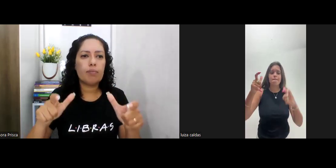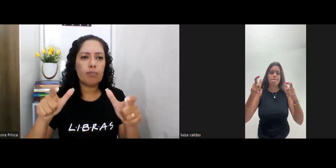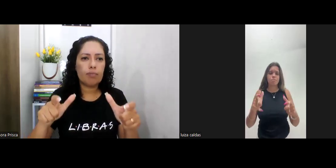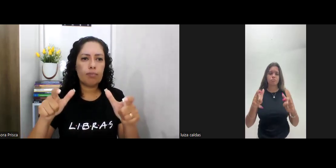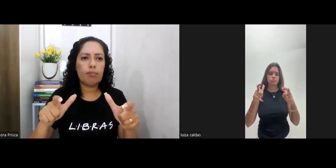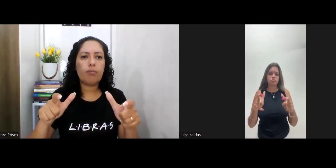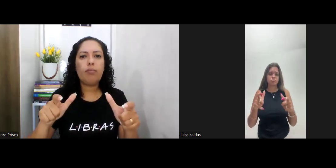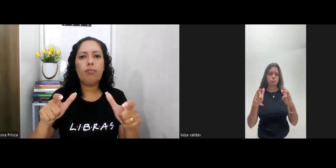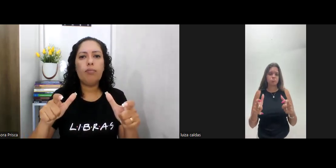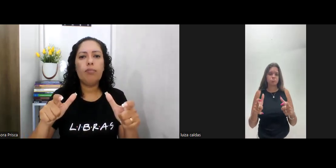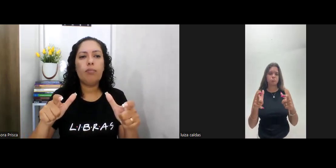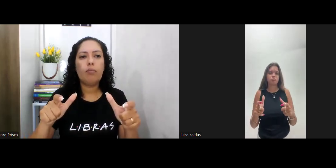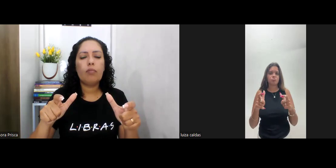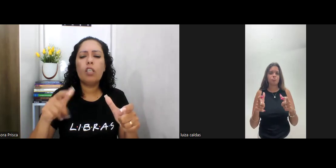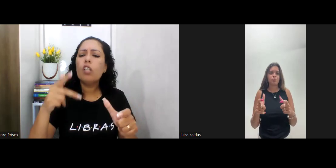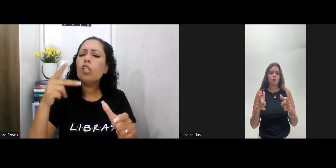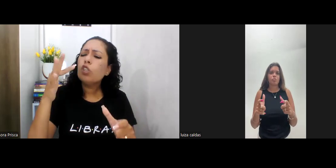Onde?